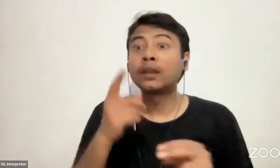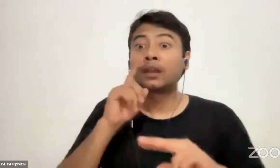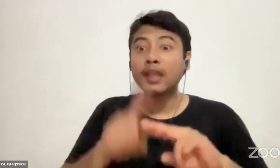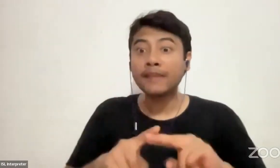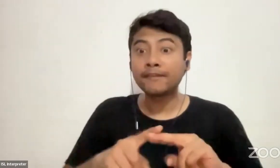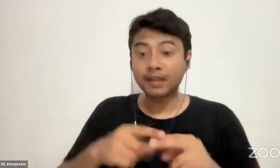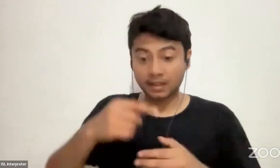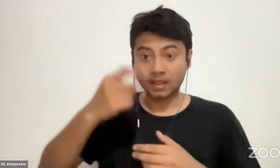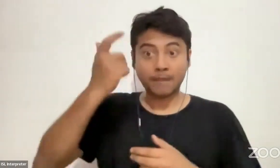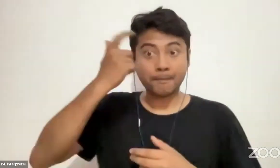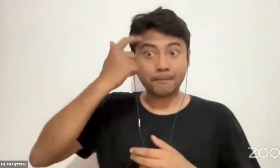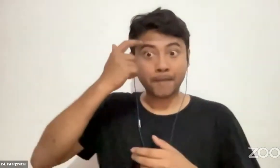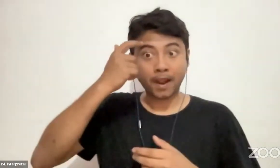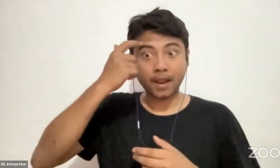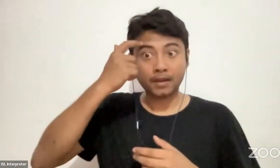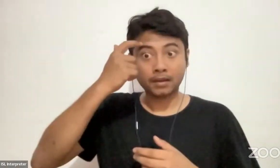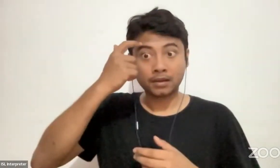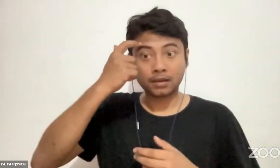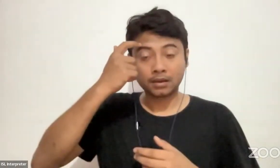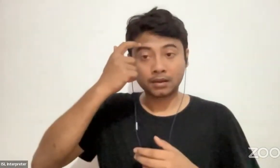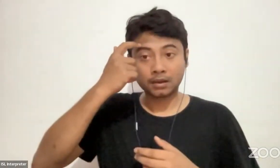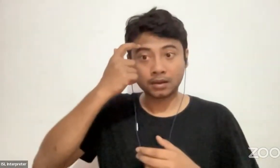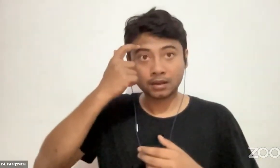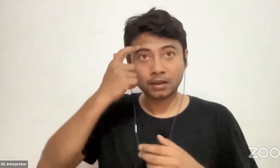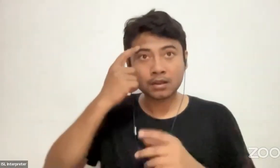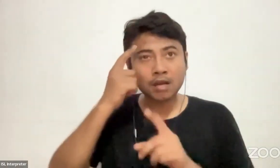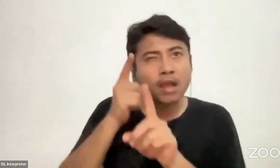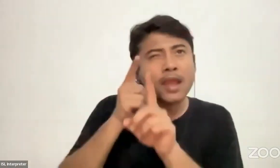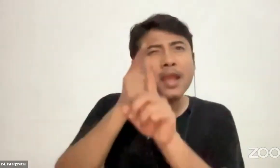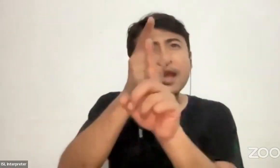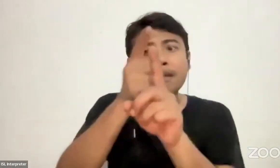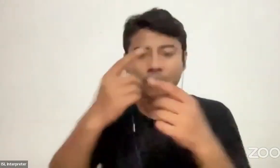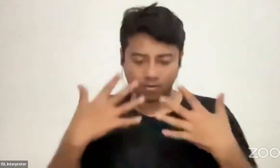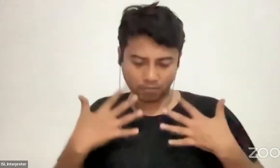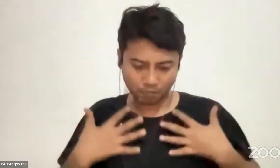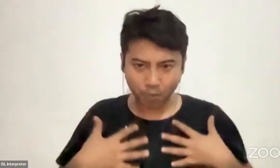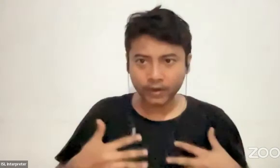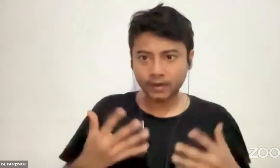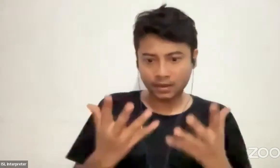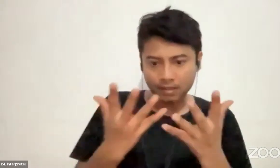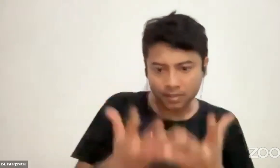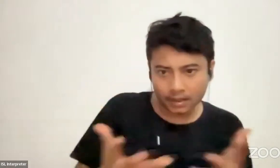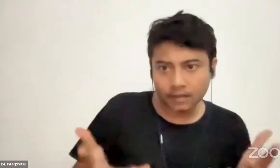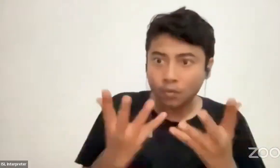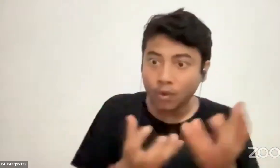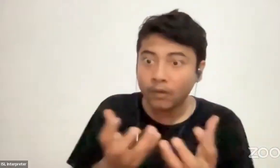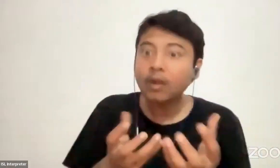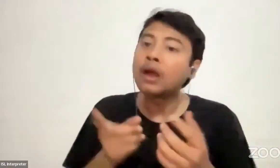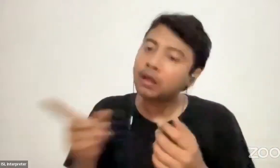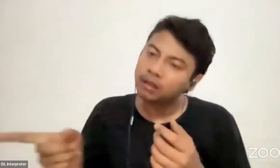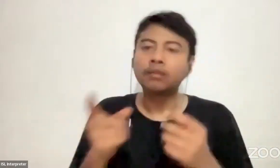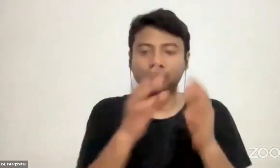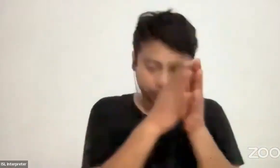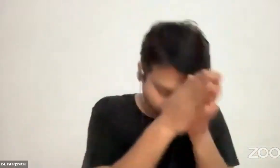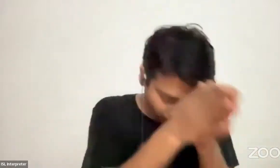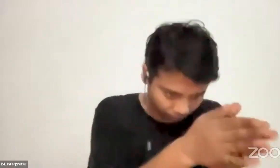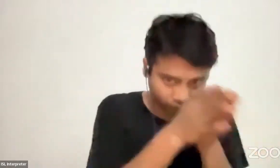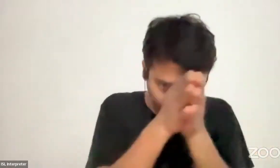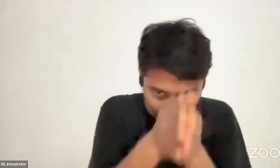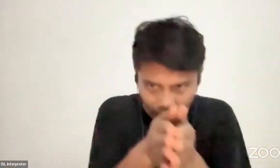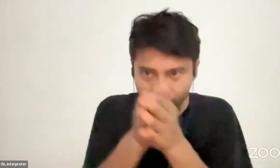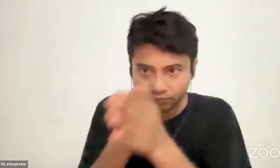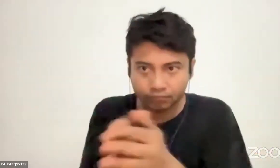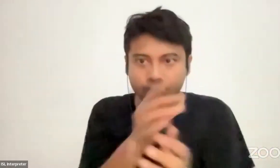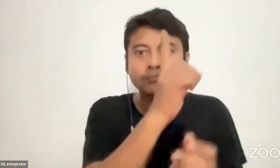तो क्या करते हैं, वो अलग अलग प्रकार के देवताओं के पास जाते हैं, ऐसा भगवान कहते हैं, क्योंकि उनकी बुद्धि क्या है,